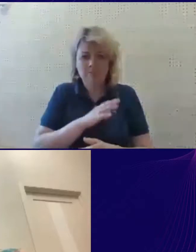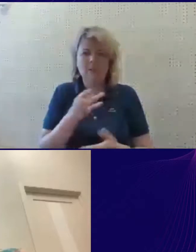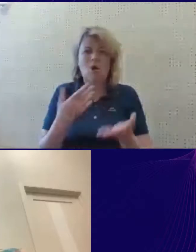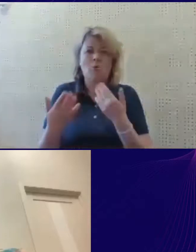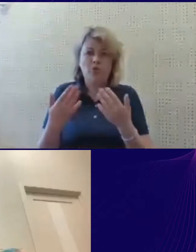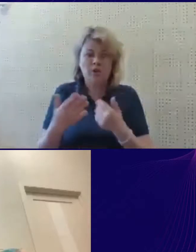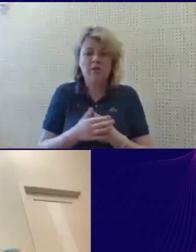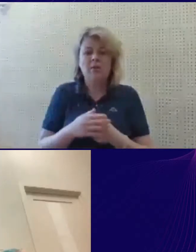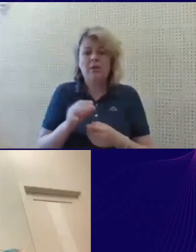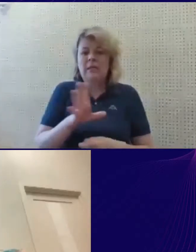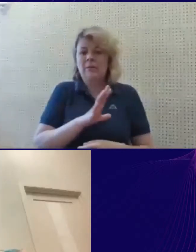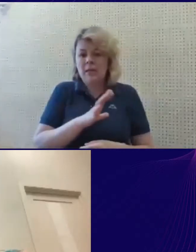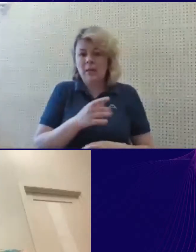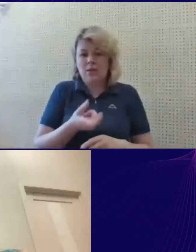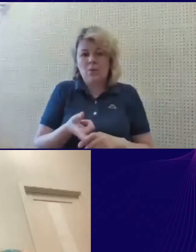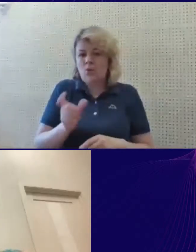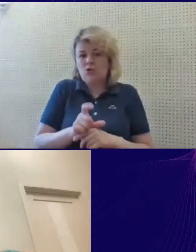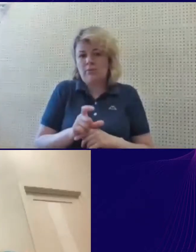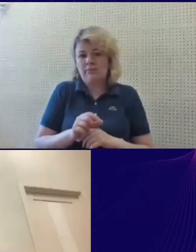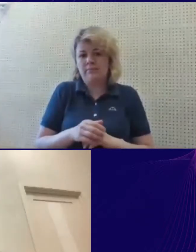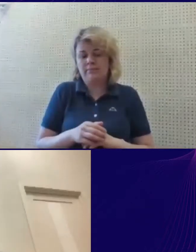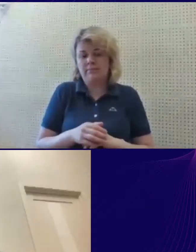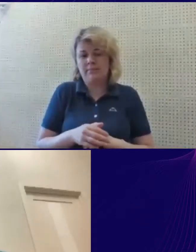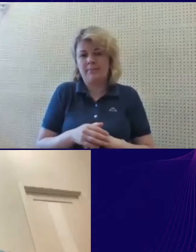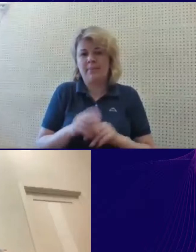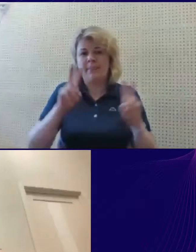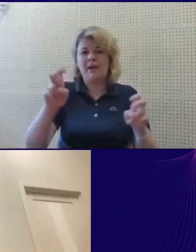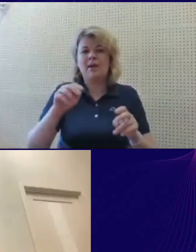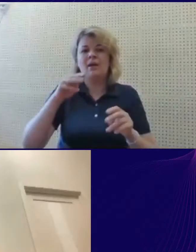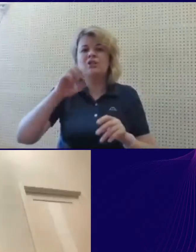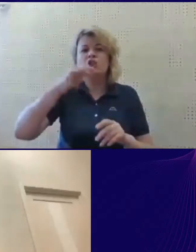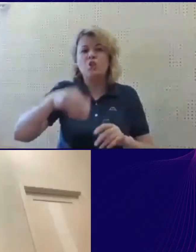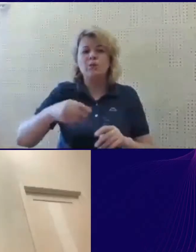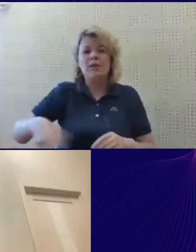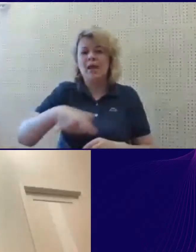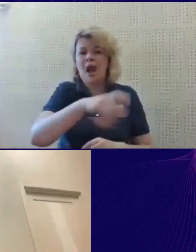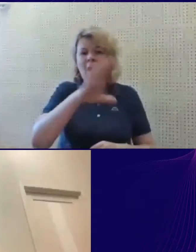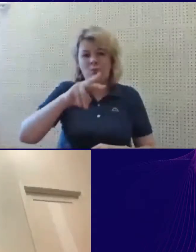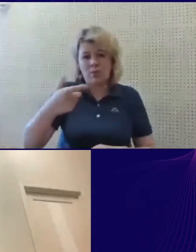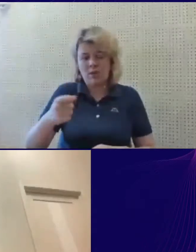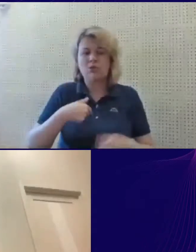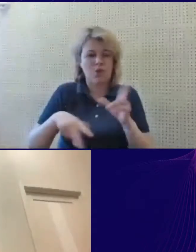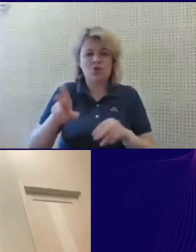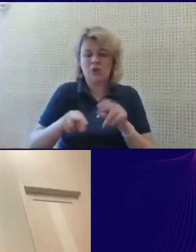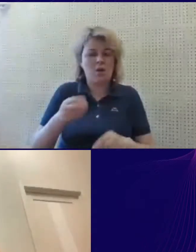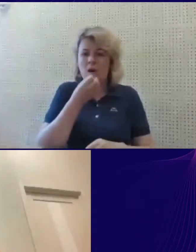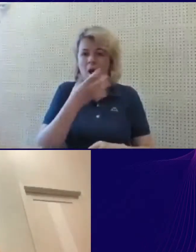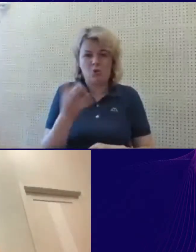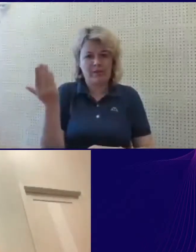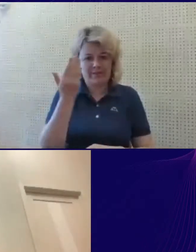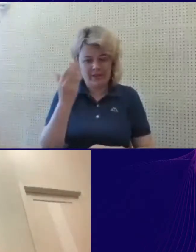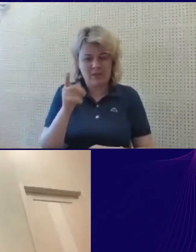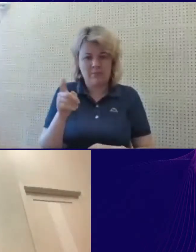и были очень, например, «Течет река Волга» фильм, я считаю, хороший фильм, где